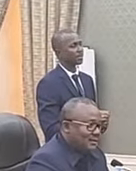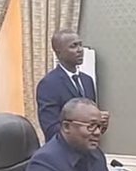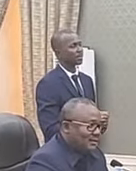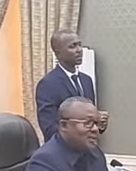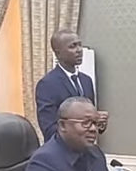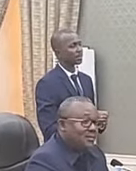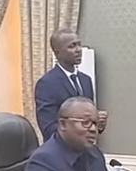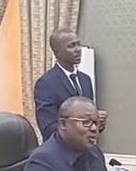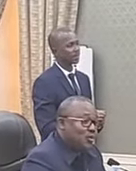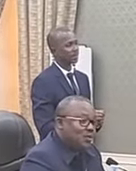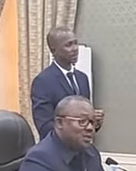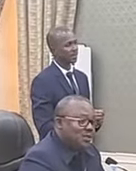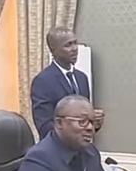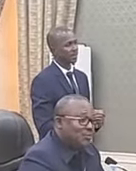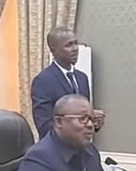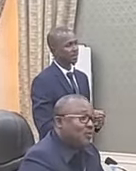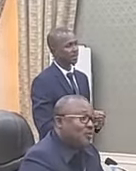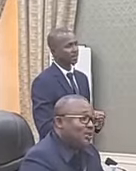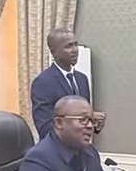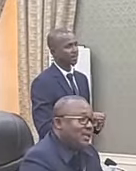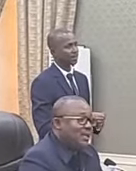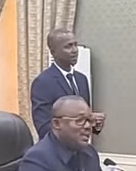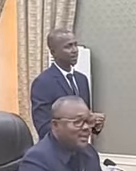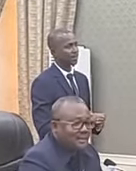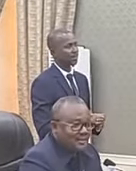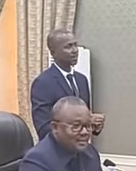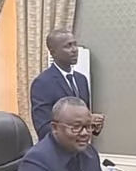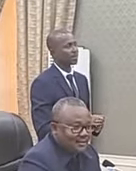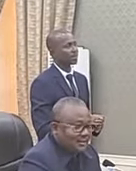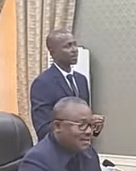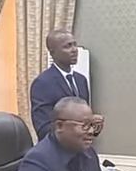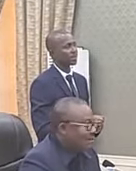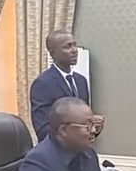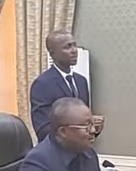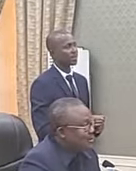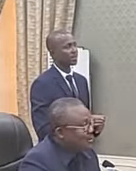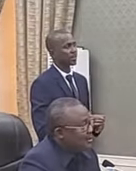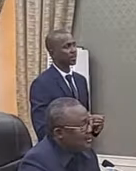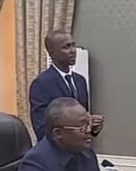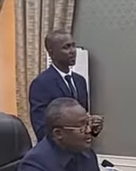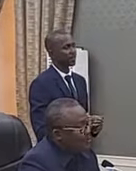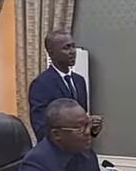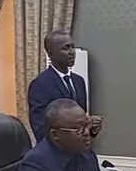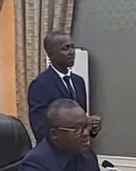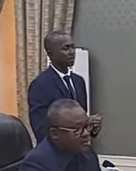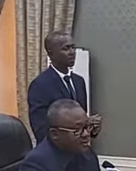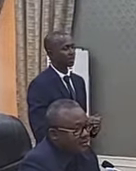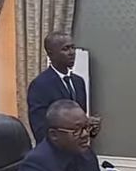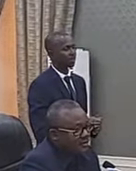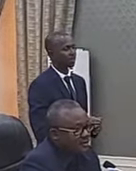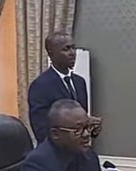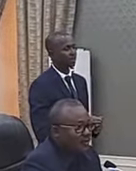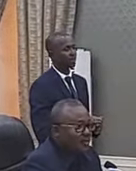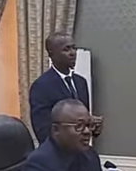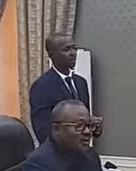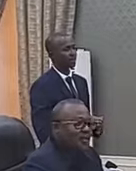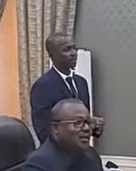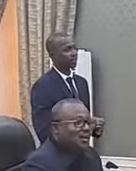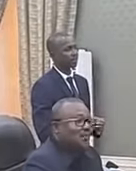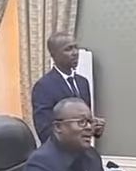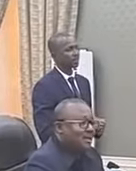que finalement aujourd'hui on a mis nos projets à réaliser. Je rappelle ces jours